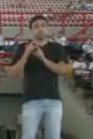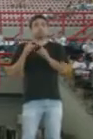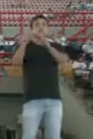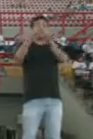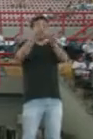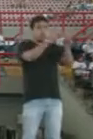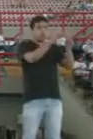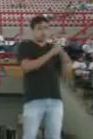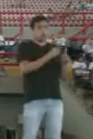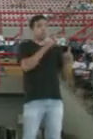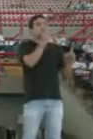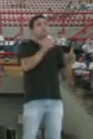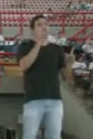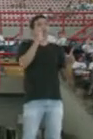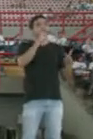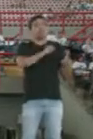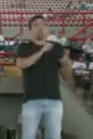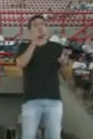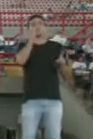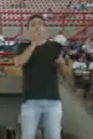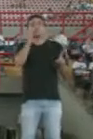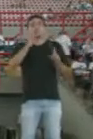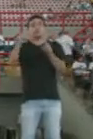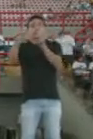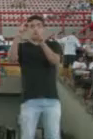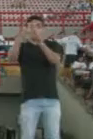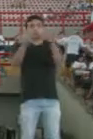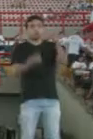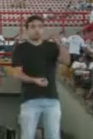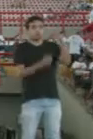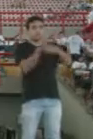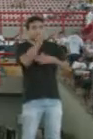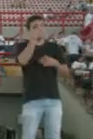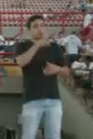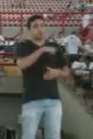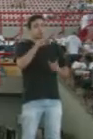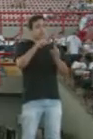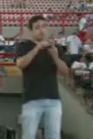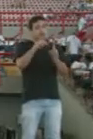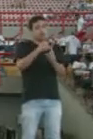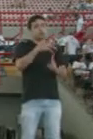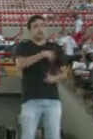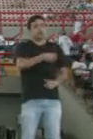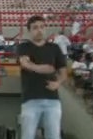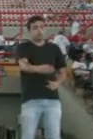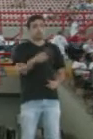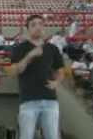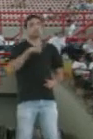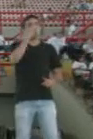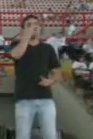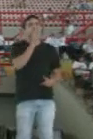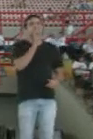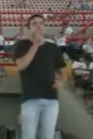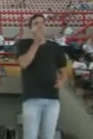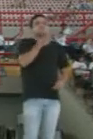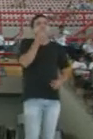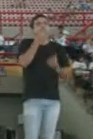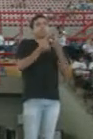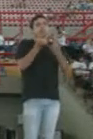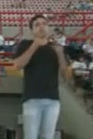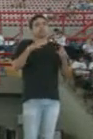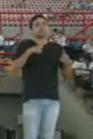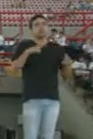E a palavra homem amou a palavra mulher e nasceu a palavra menino. Aí tem uma ironia, não tem? Uma